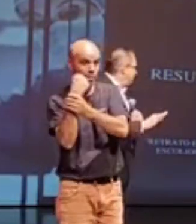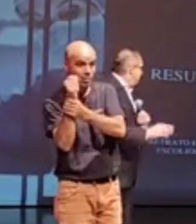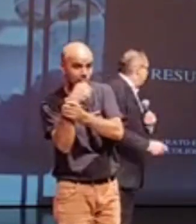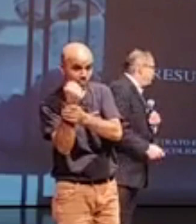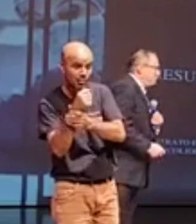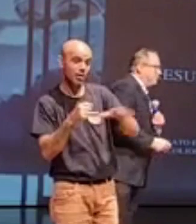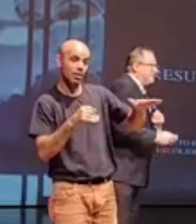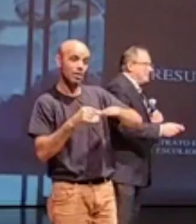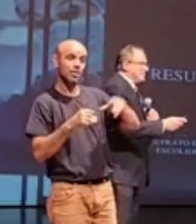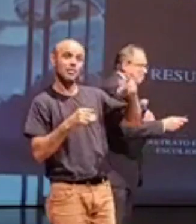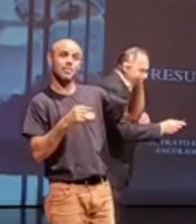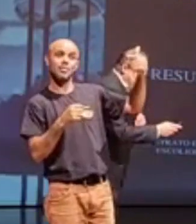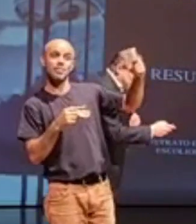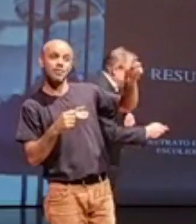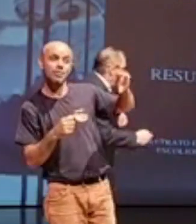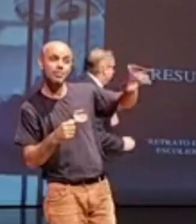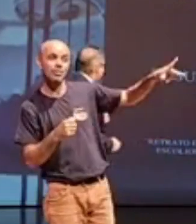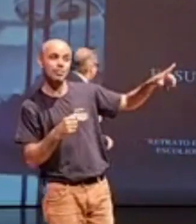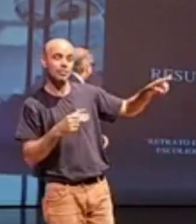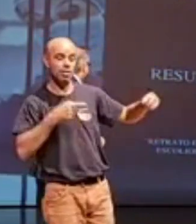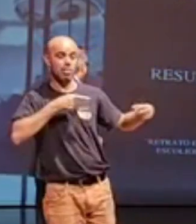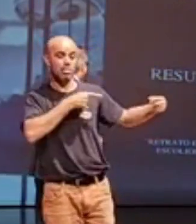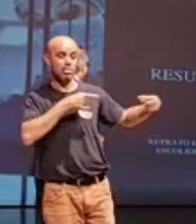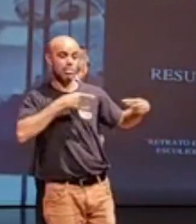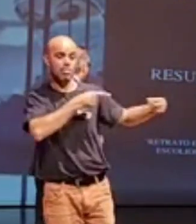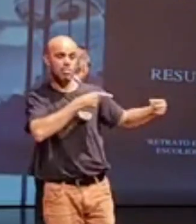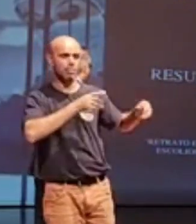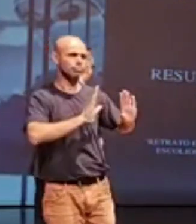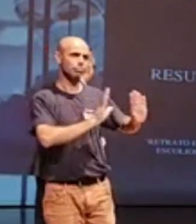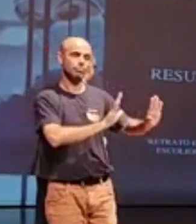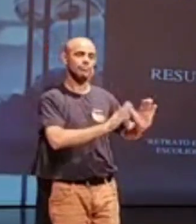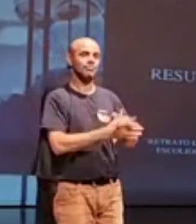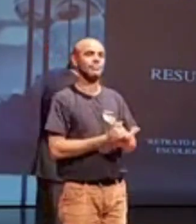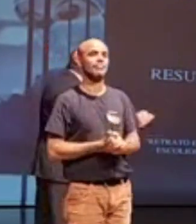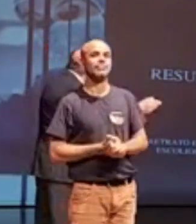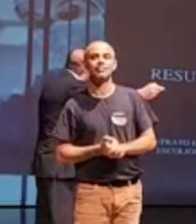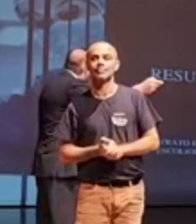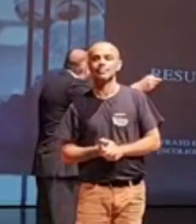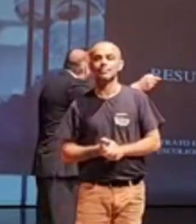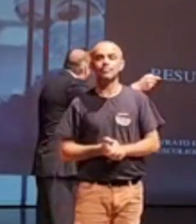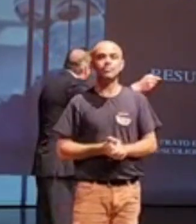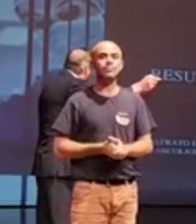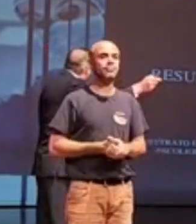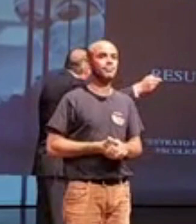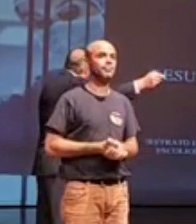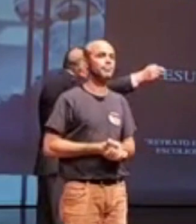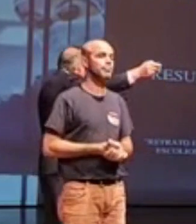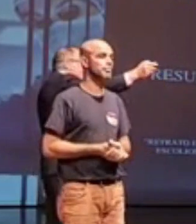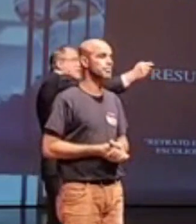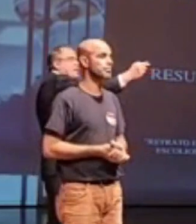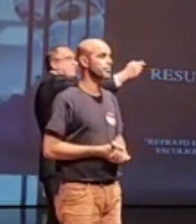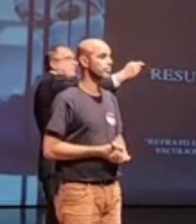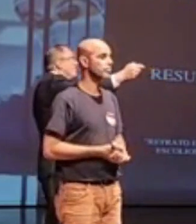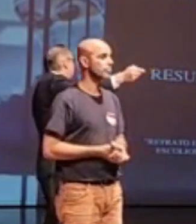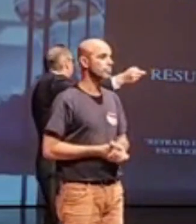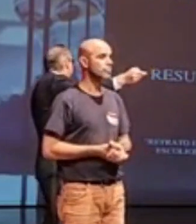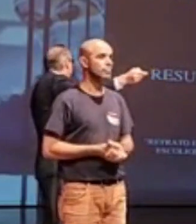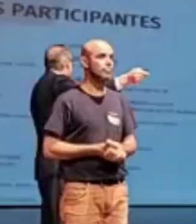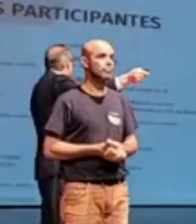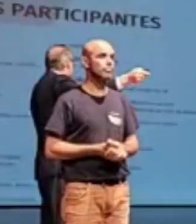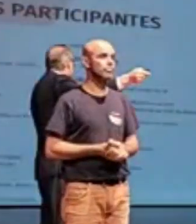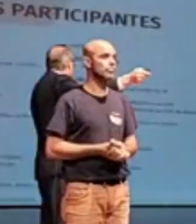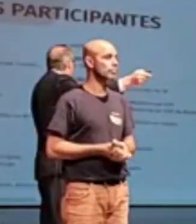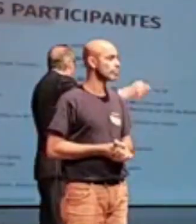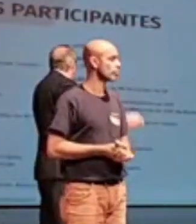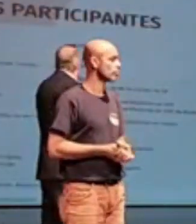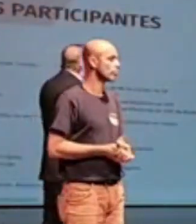área da Priscila, eu não vou competir aqui, né? Então, vamos lá. Vou puxar aqui. Primeiro, vamos ver